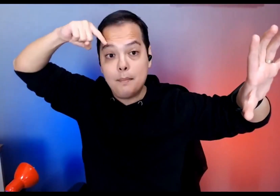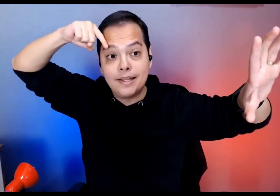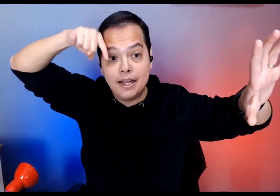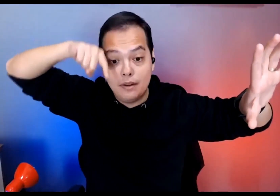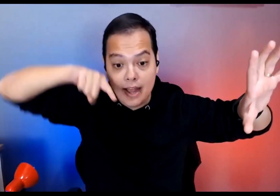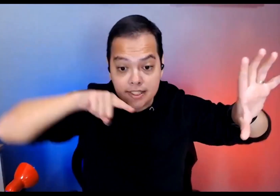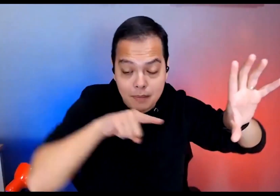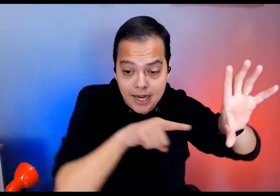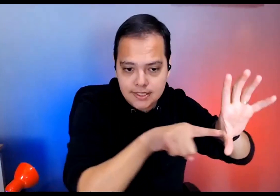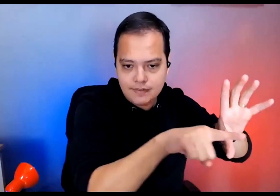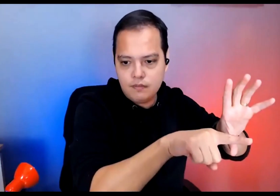baseado nessa imagem que você vai conversar com ele.